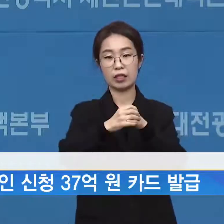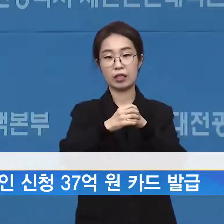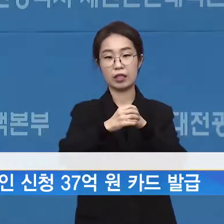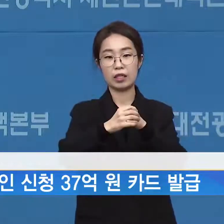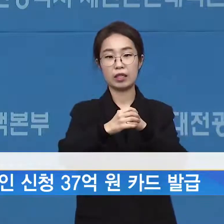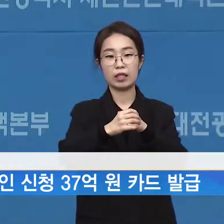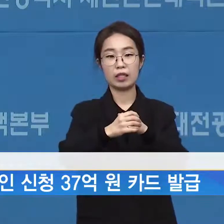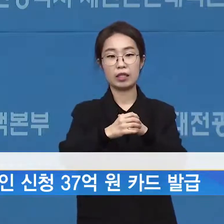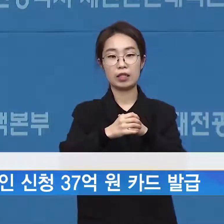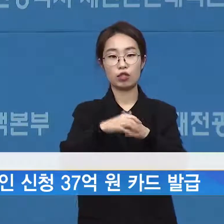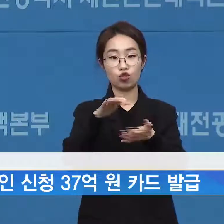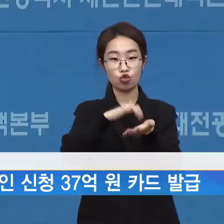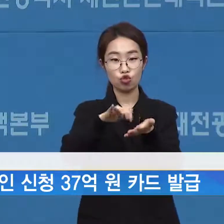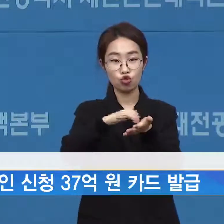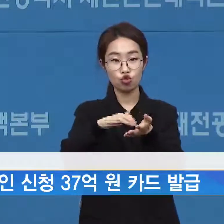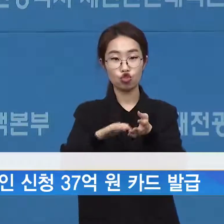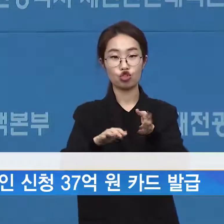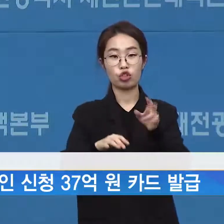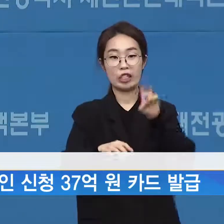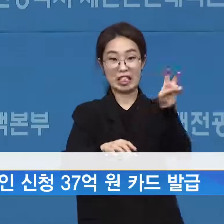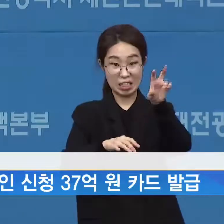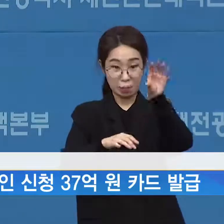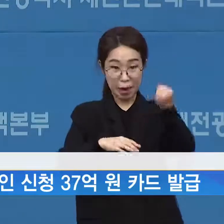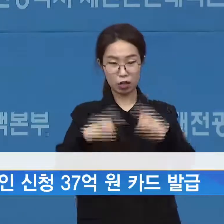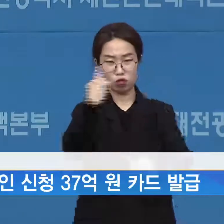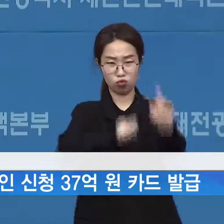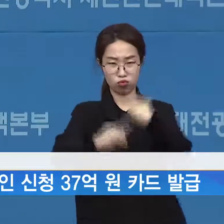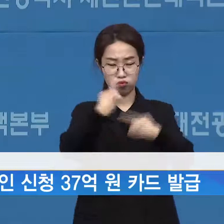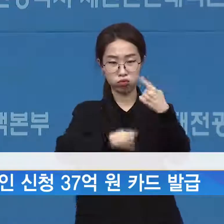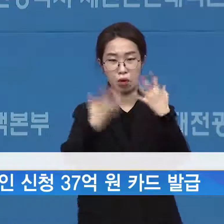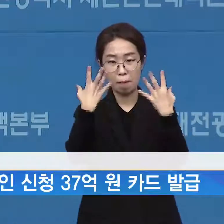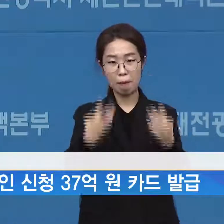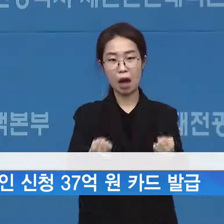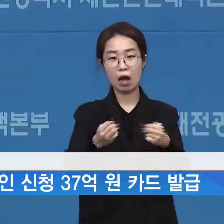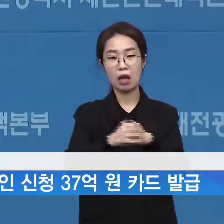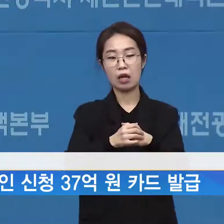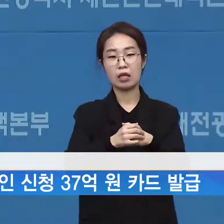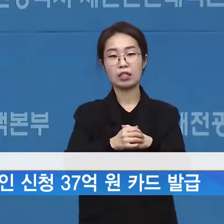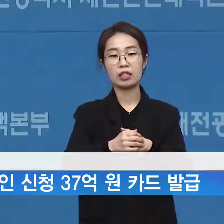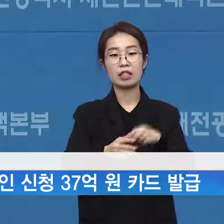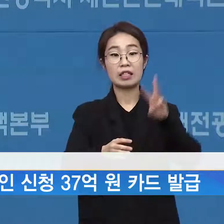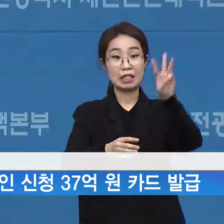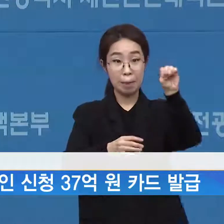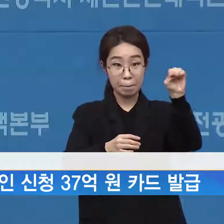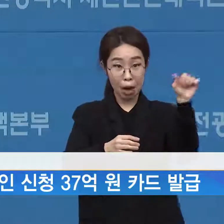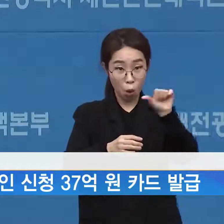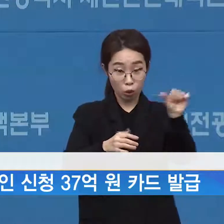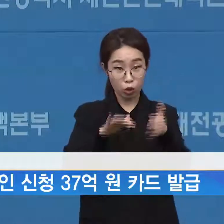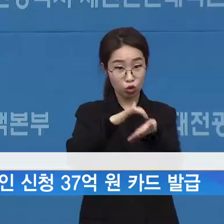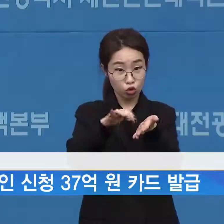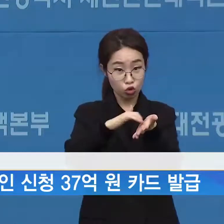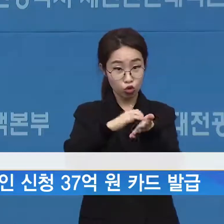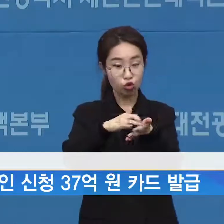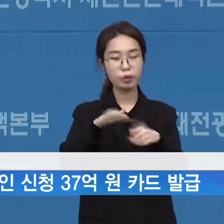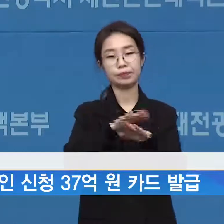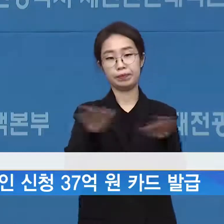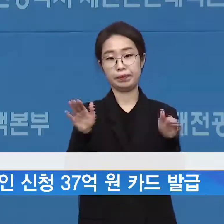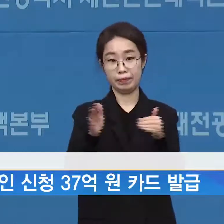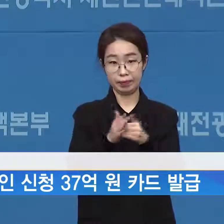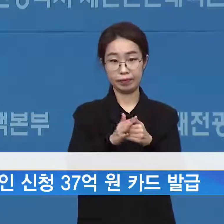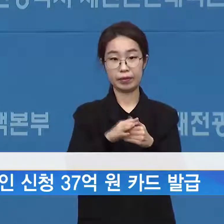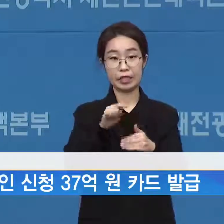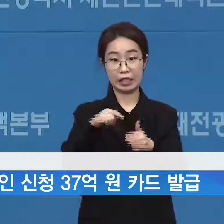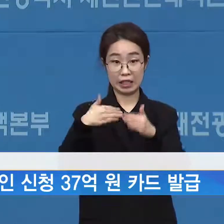20만 건에 이르는 온라인 신청이 있었고 이 중 3만 5천여 건을 처리하였습니다. 또